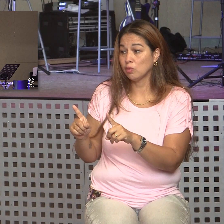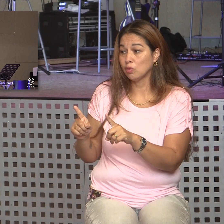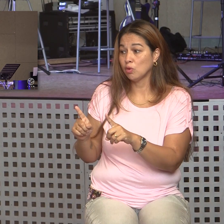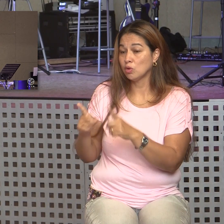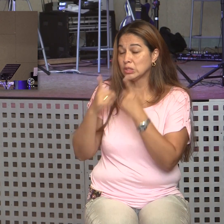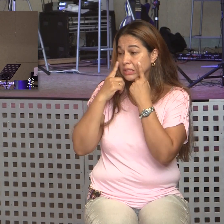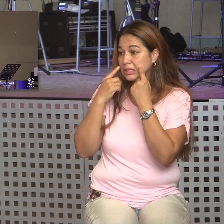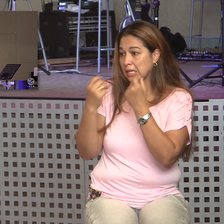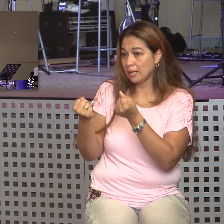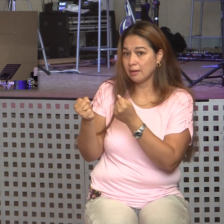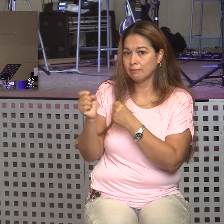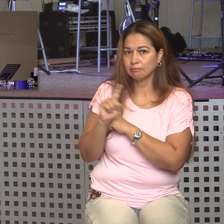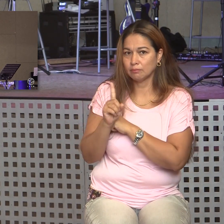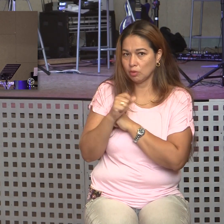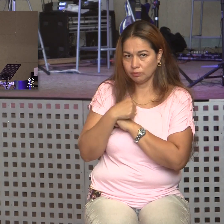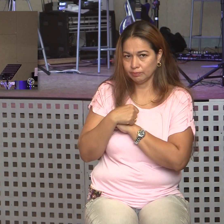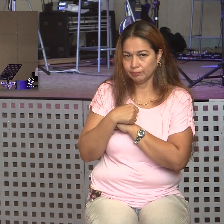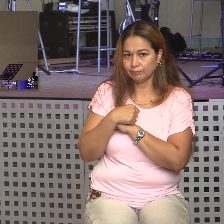¿Lo veis, no?